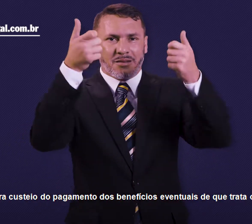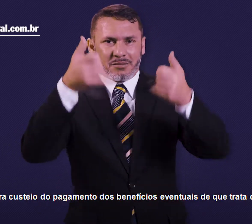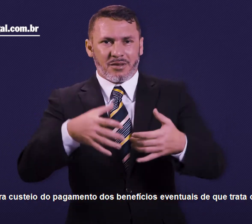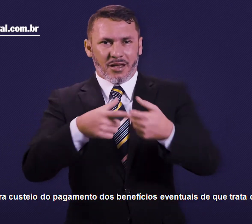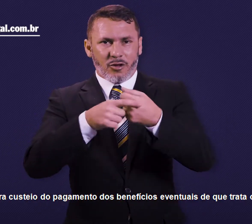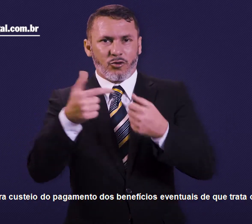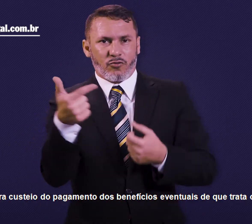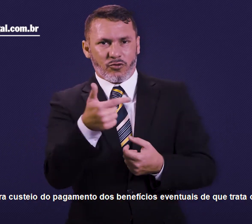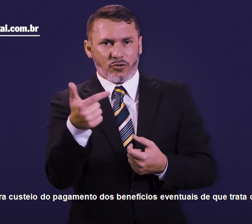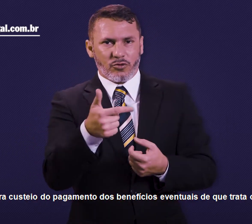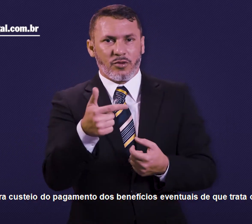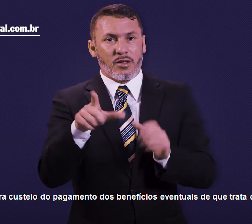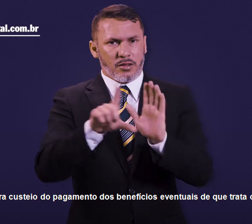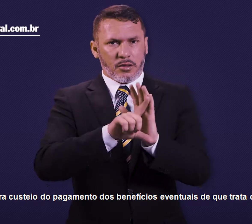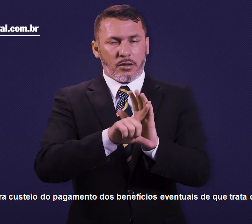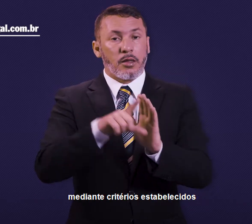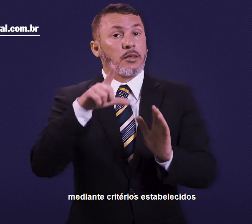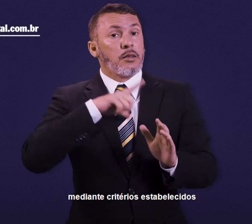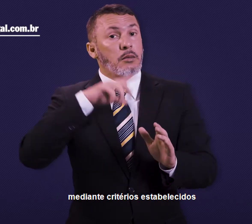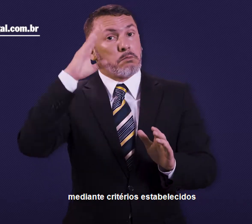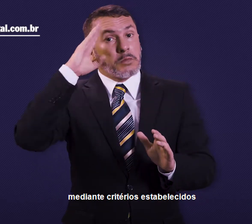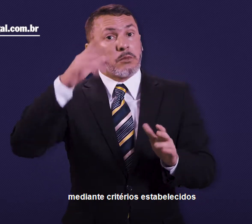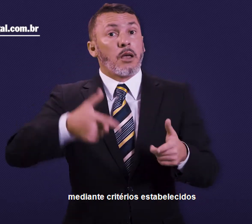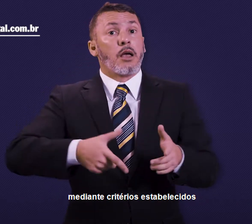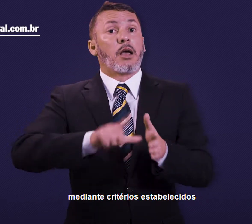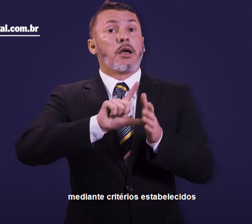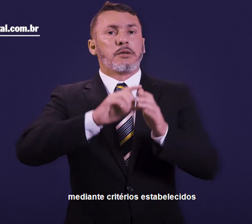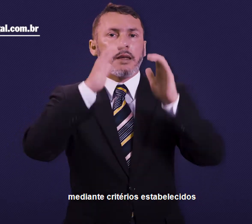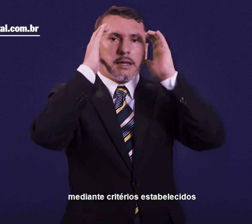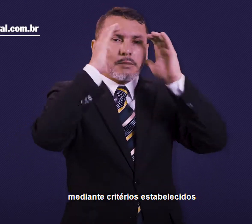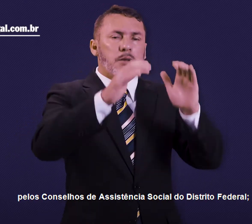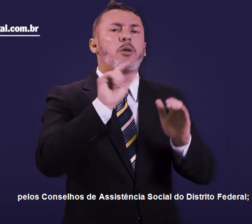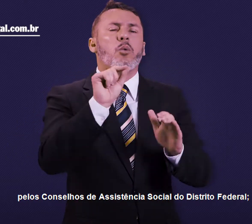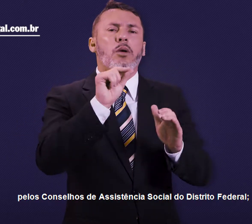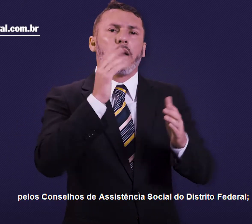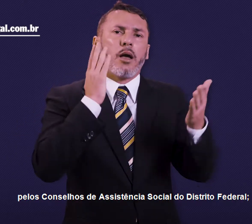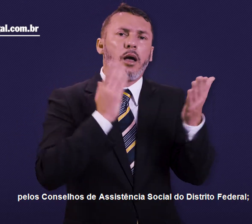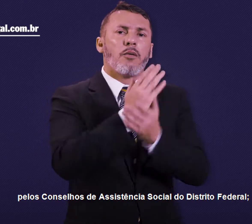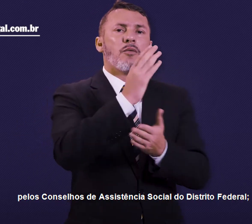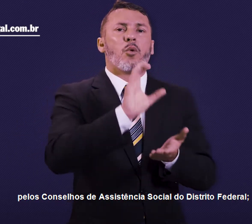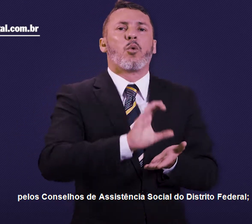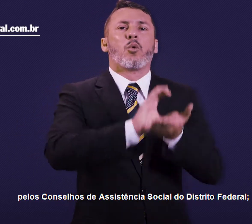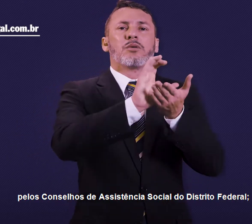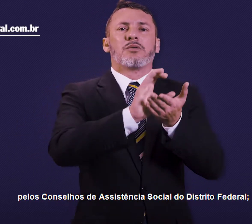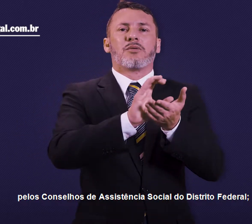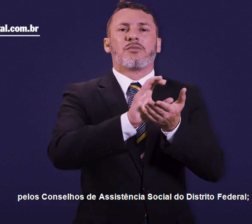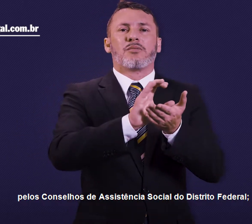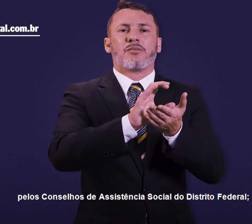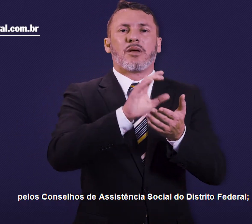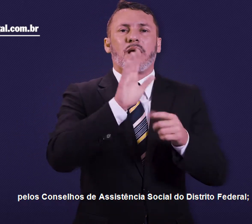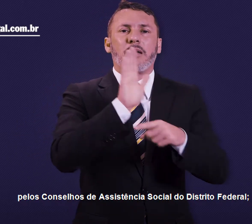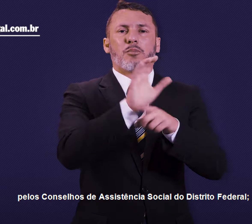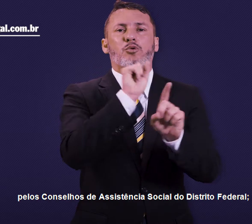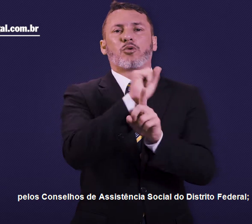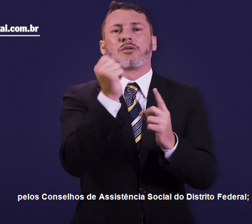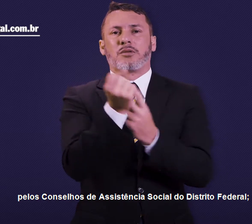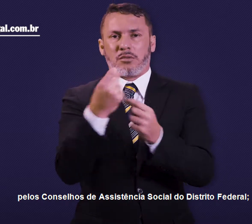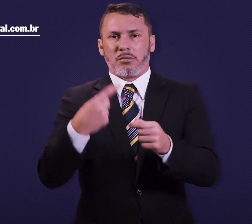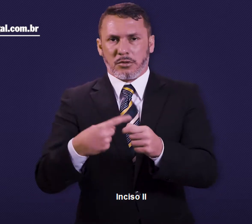que trata o artigo 22, mediante critérios estabelecidos pelos Conselhos de Assistência Social do Distrito Federal.